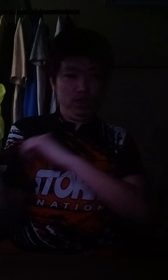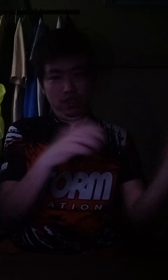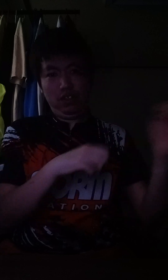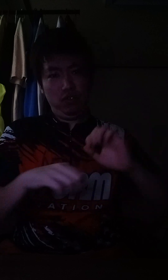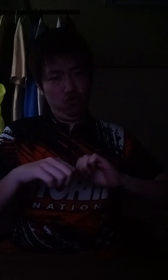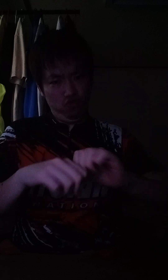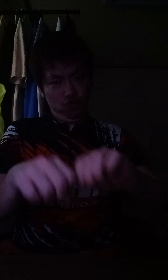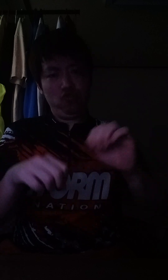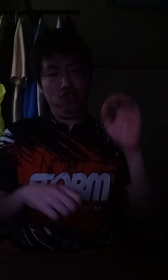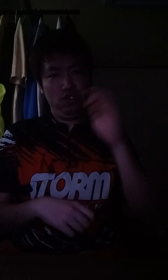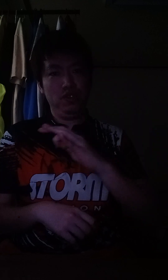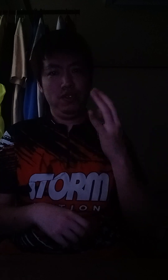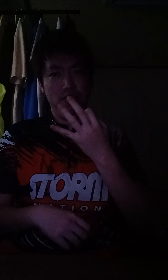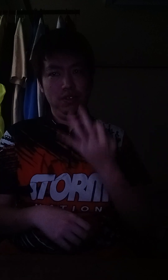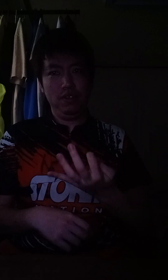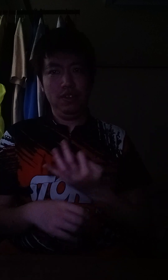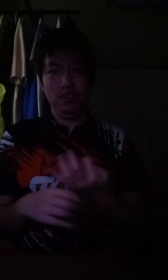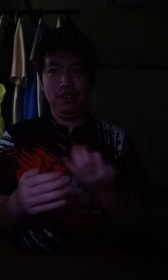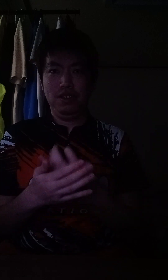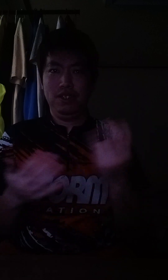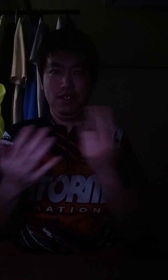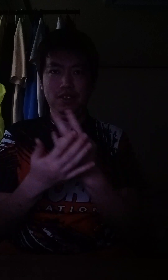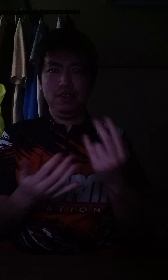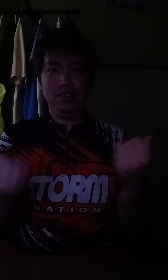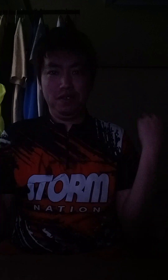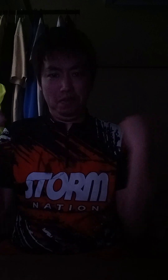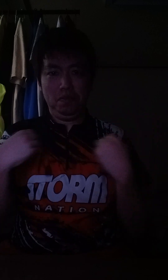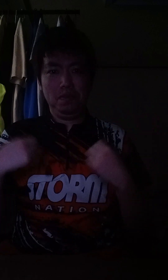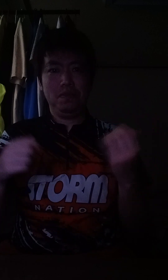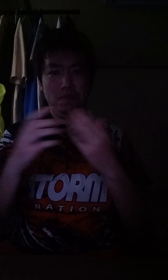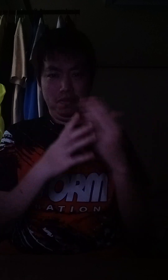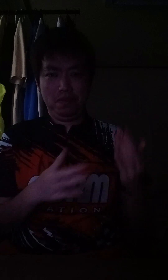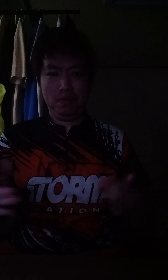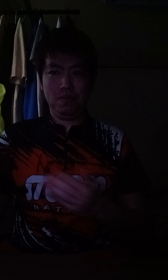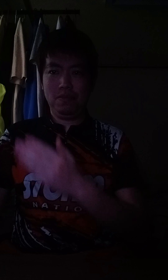싶고 등산도 하고 싶고 이건 막 맨 산이다 보니까